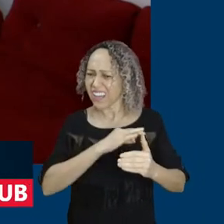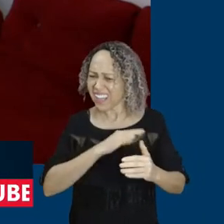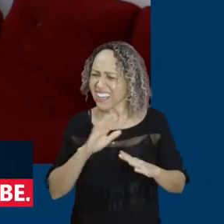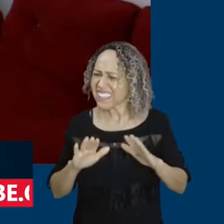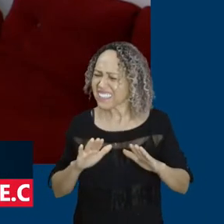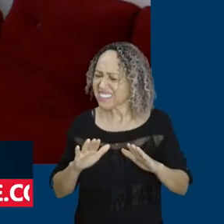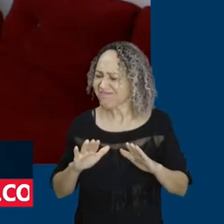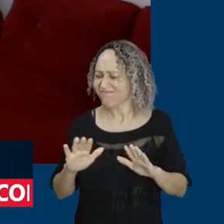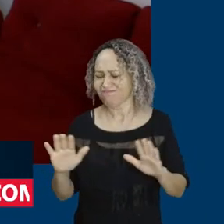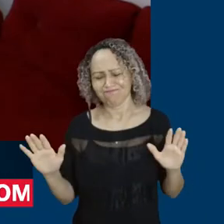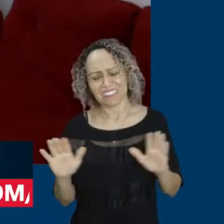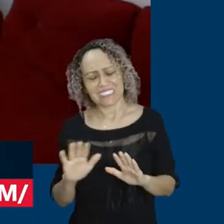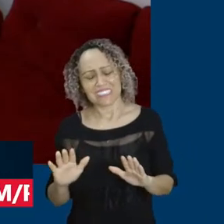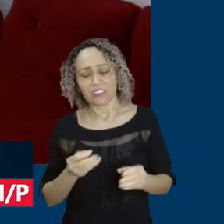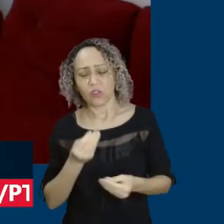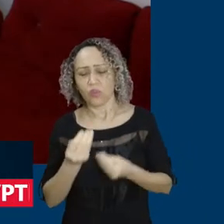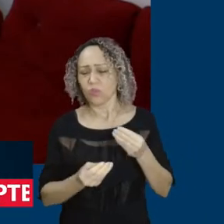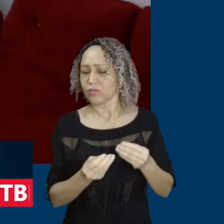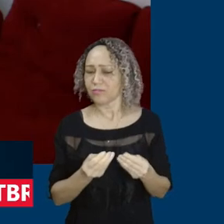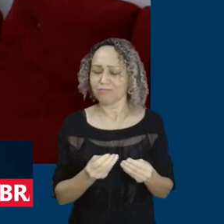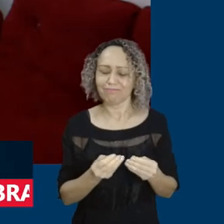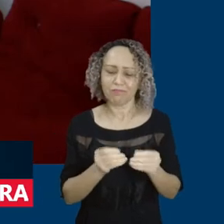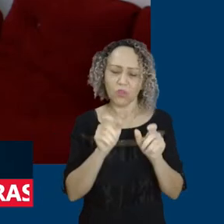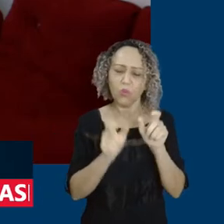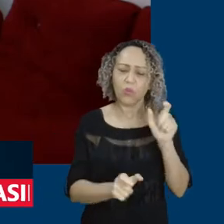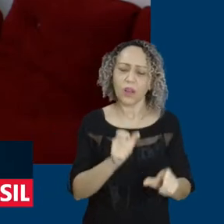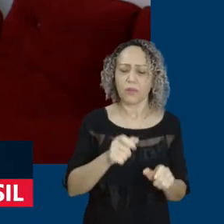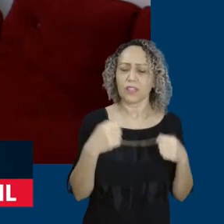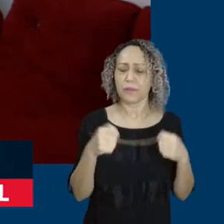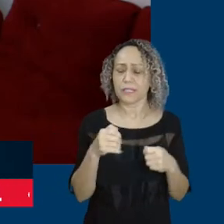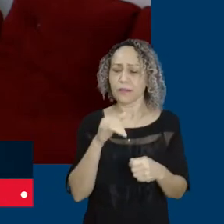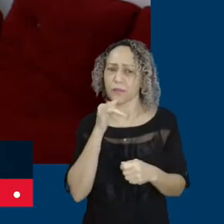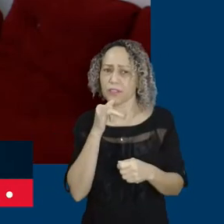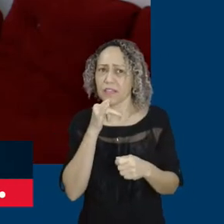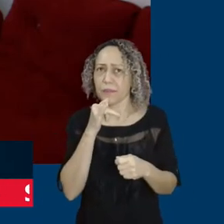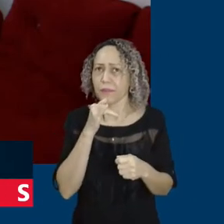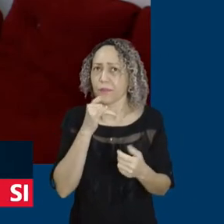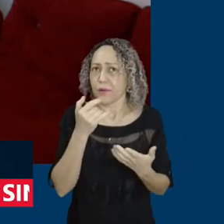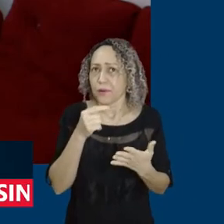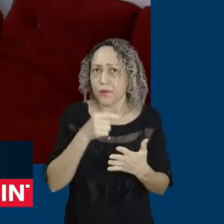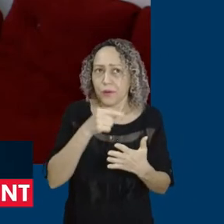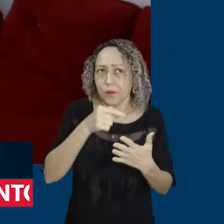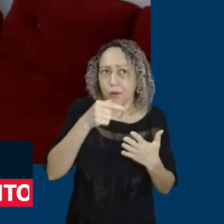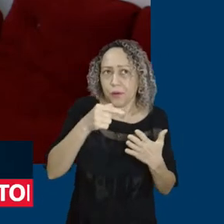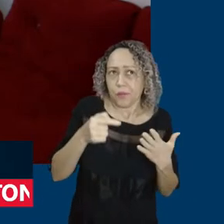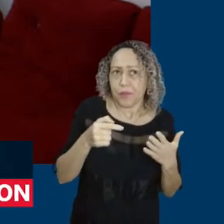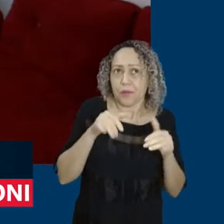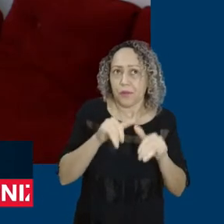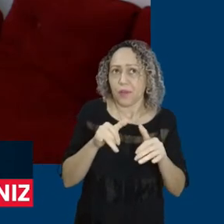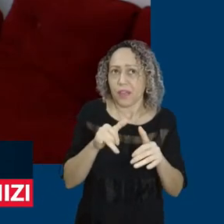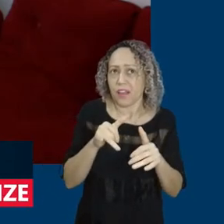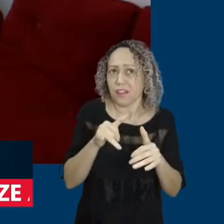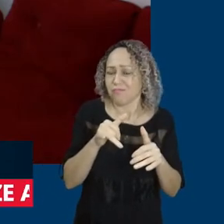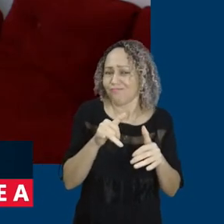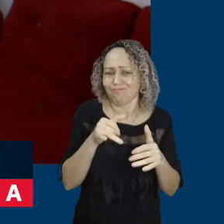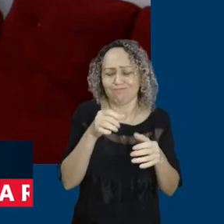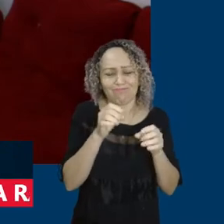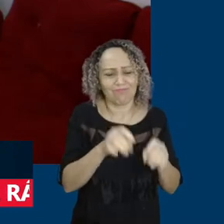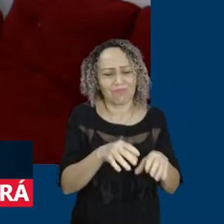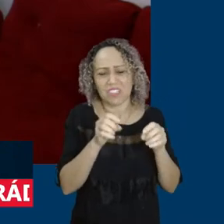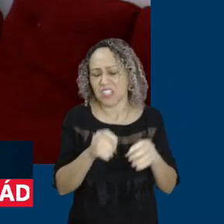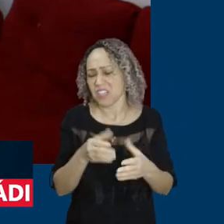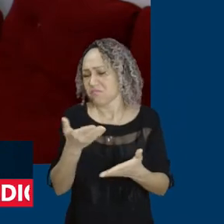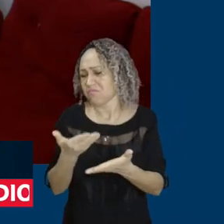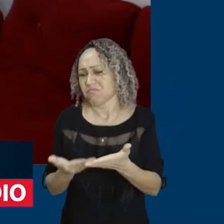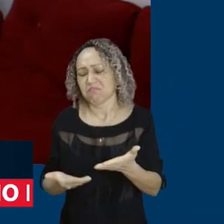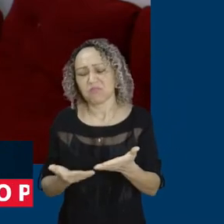E chega a ser impressionante como a retirada de direitos, né, de garantias, foi normalizada no